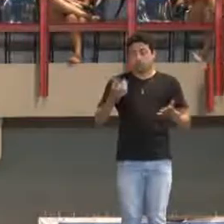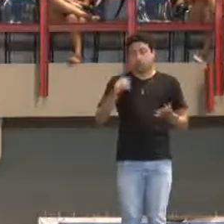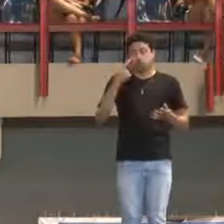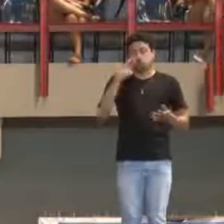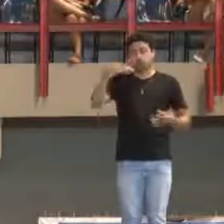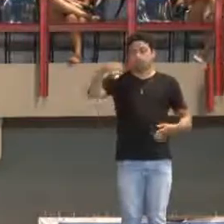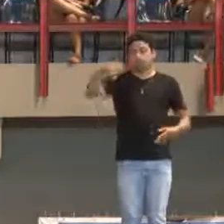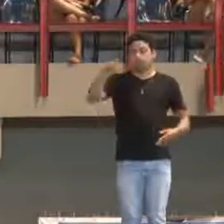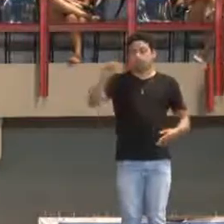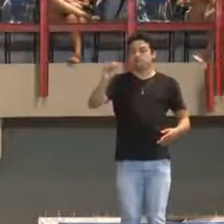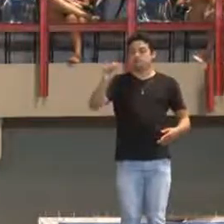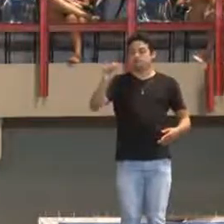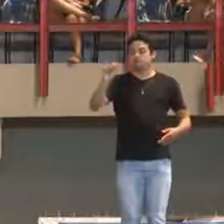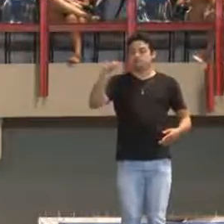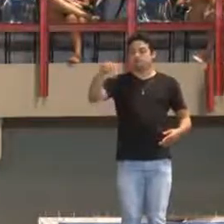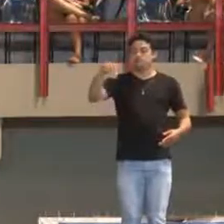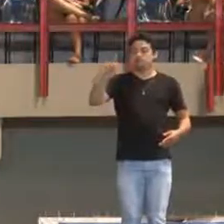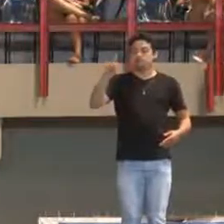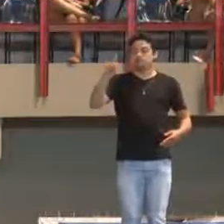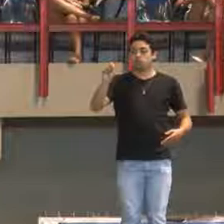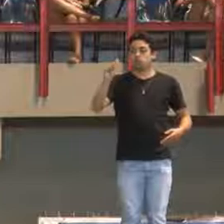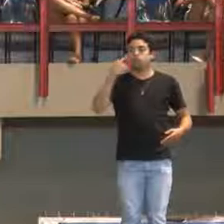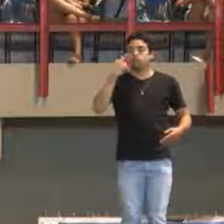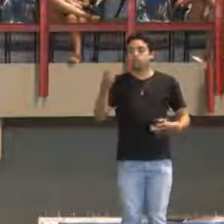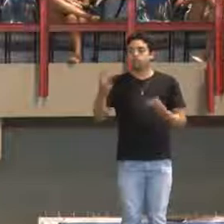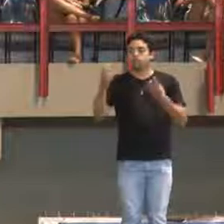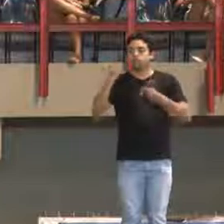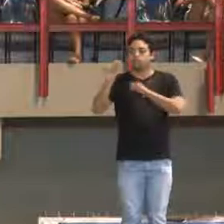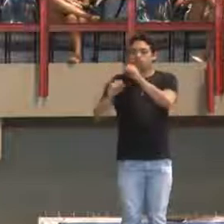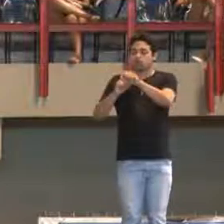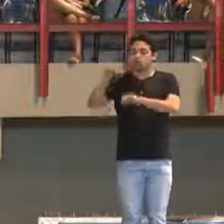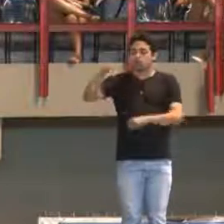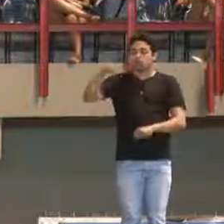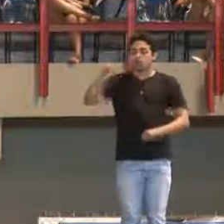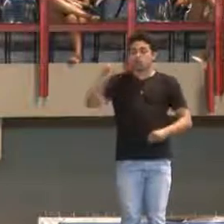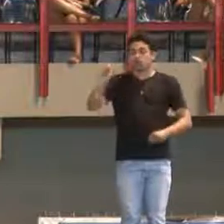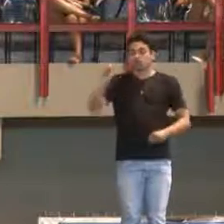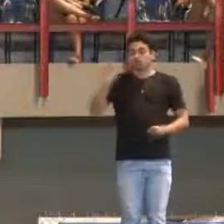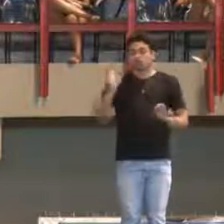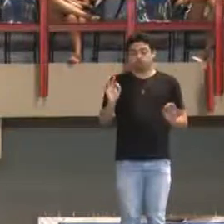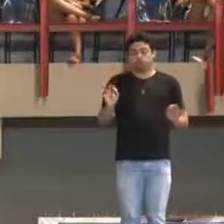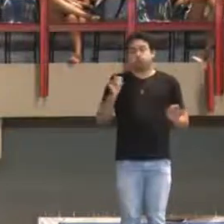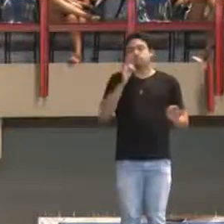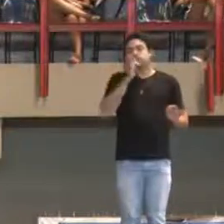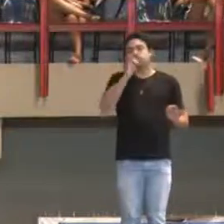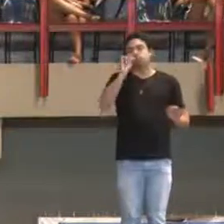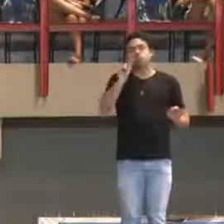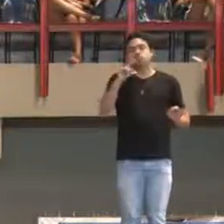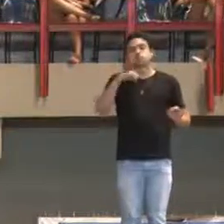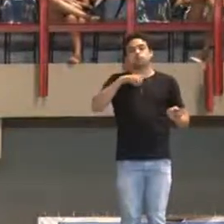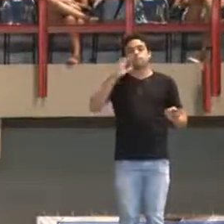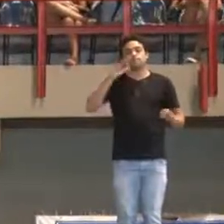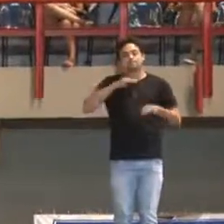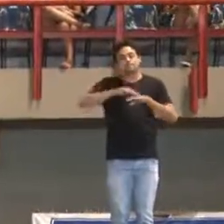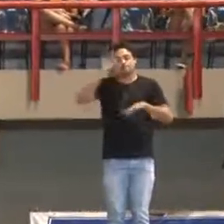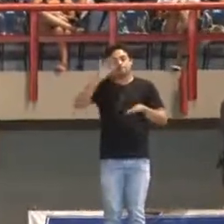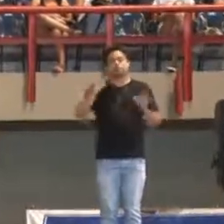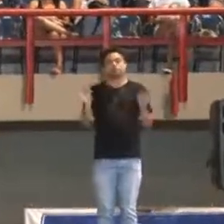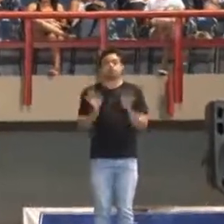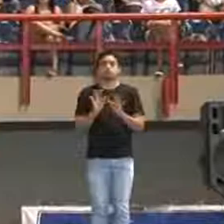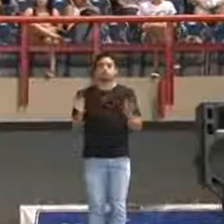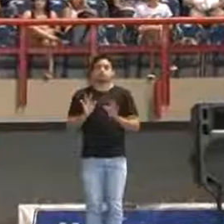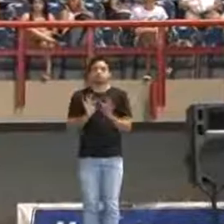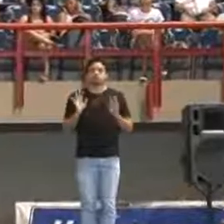duas primeiras perguntas a gente até já sabia responder, né? O que é que vem a ser a moda? Cara, a moda é o que há de mais simples.